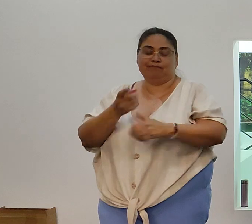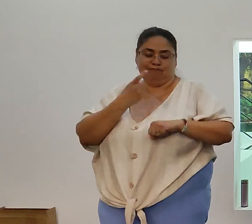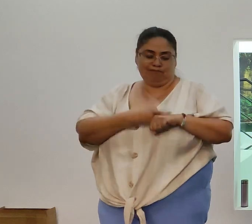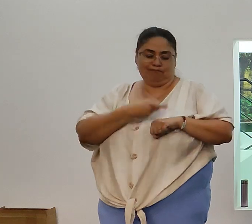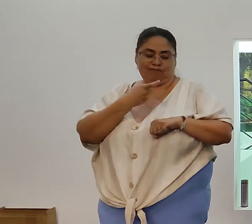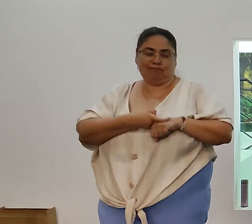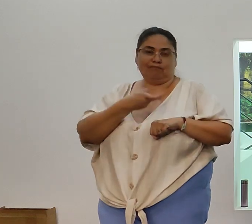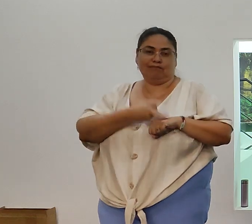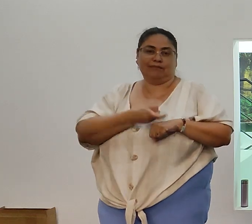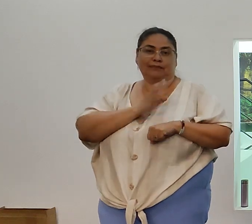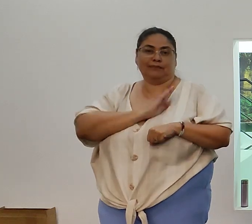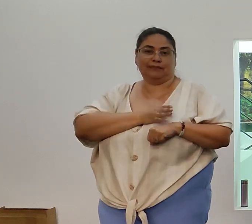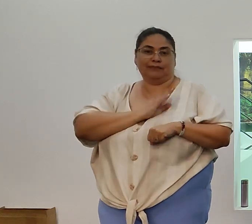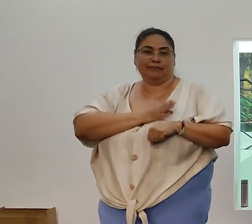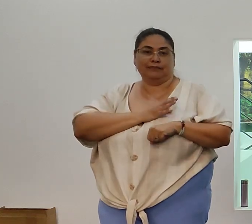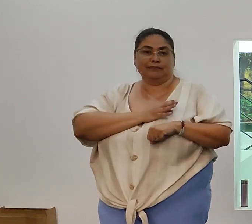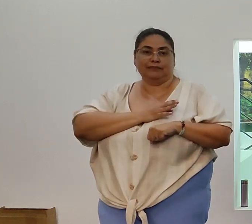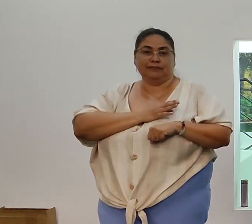coração duro.